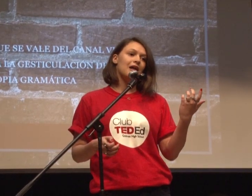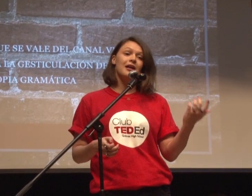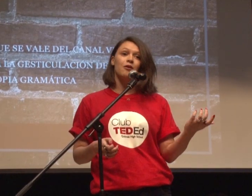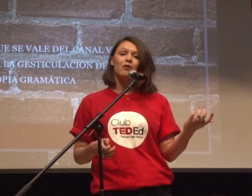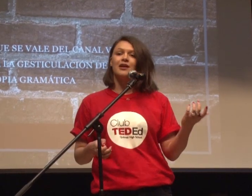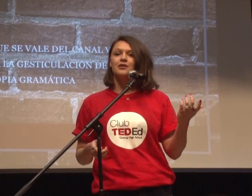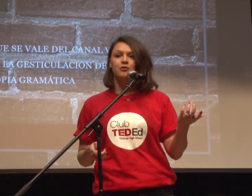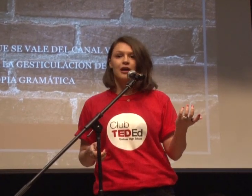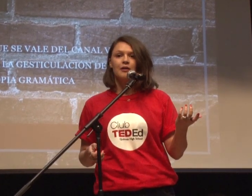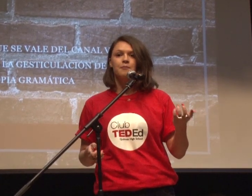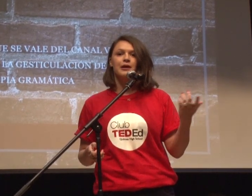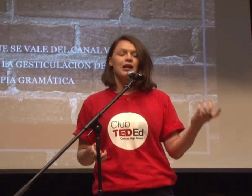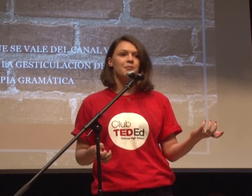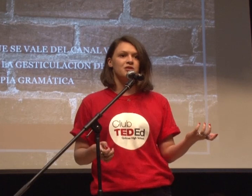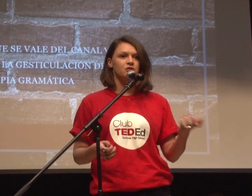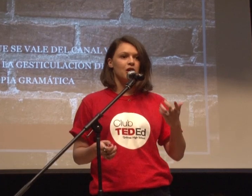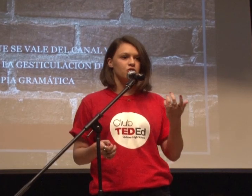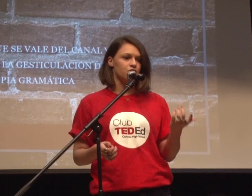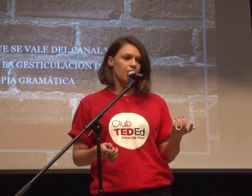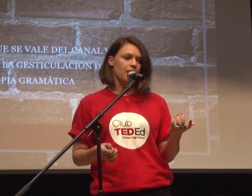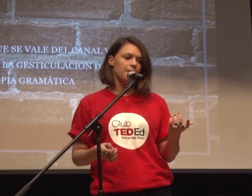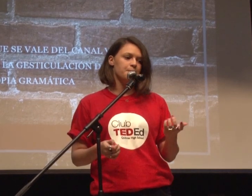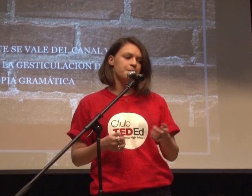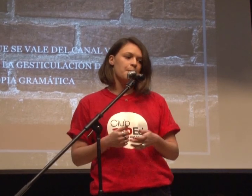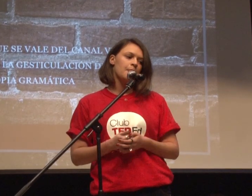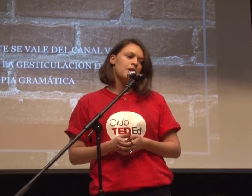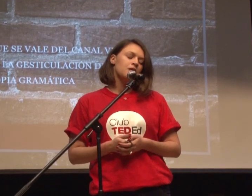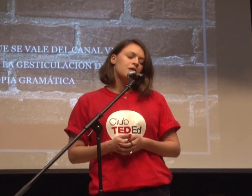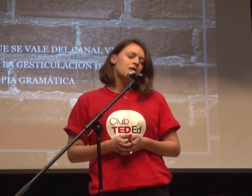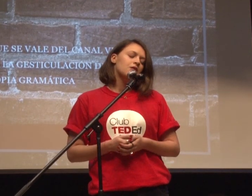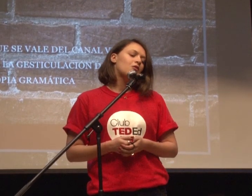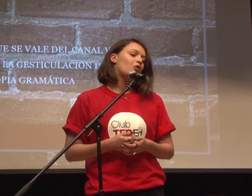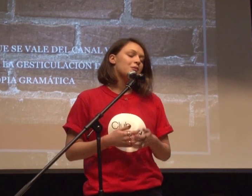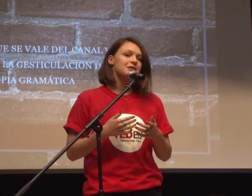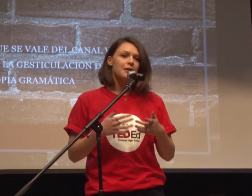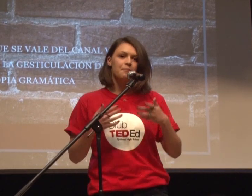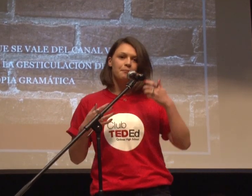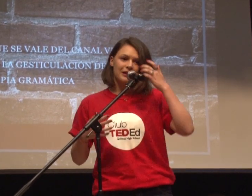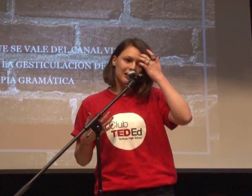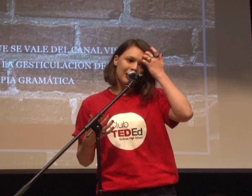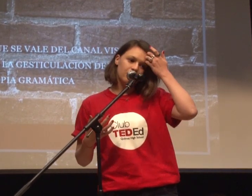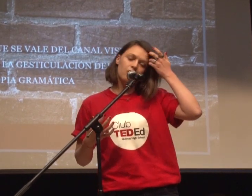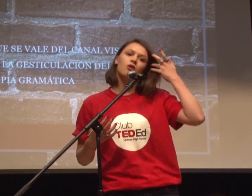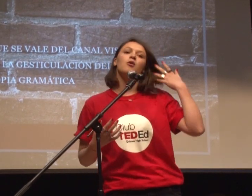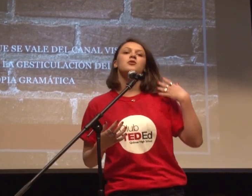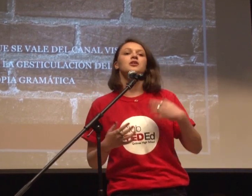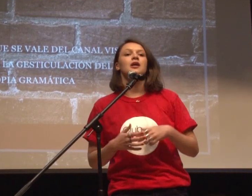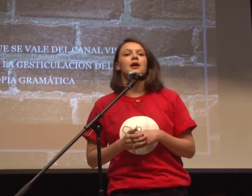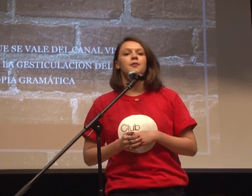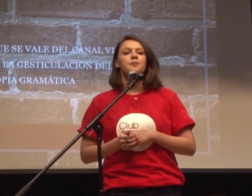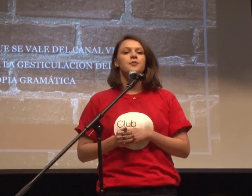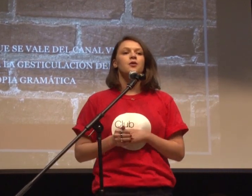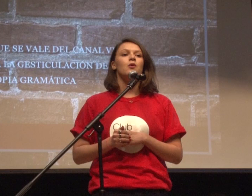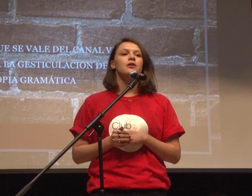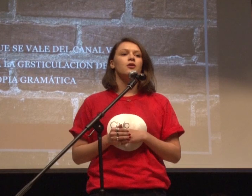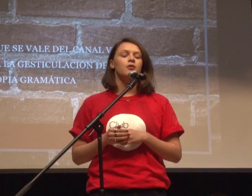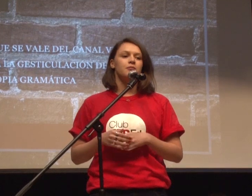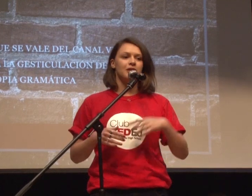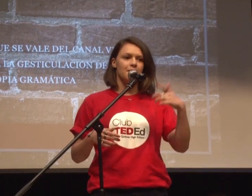lengua natural para las personas con sordera. Comencé practicando cómo señar cuando, mientras